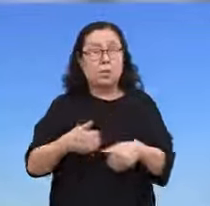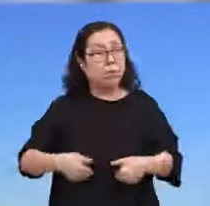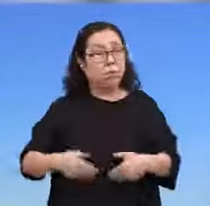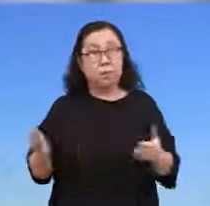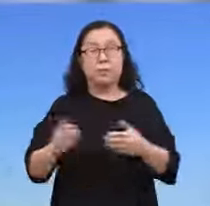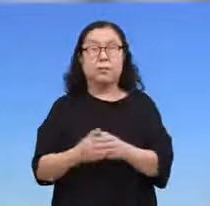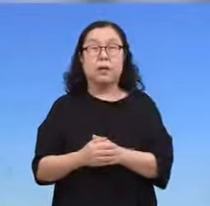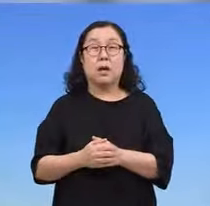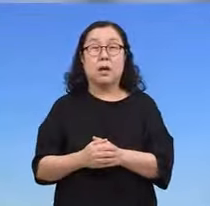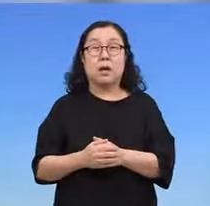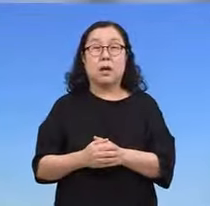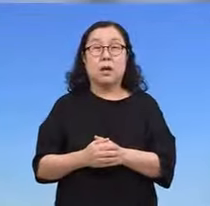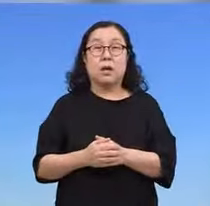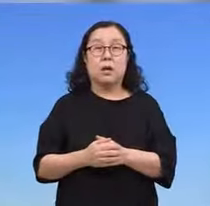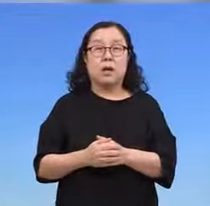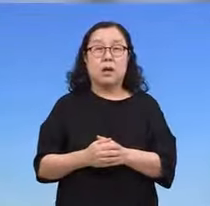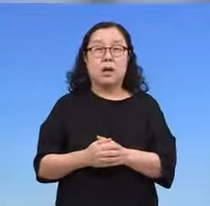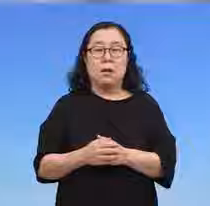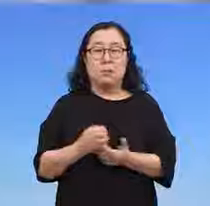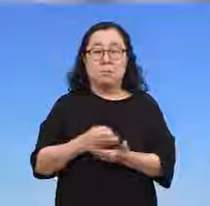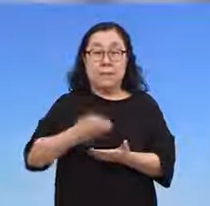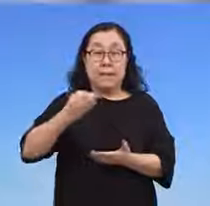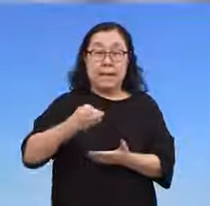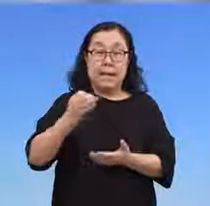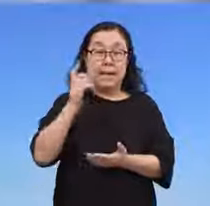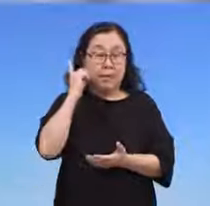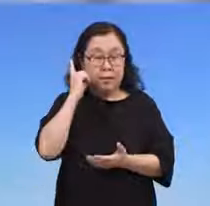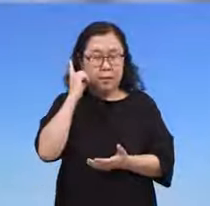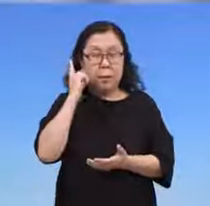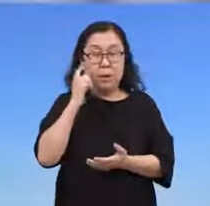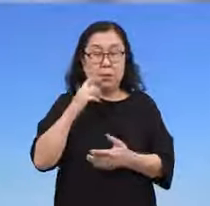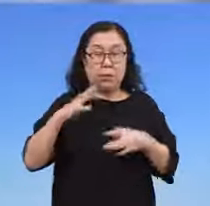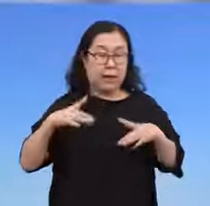샀어. 아무리 기계 자랑하면 뭐합니까? 터지지를 않는데.